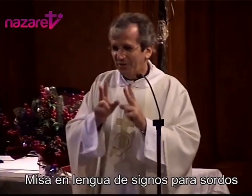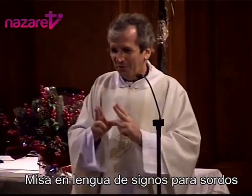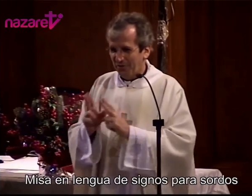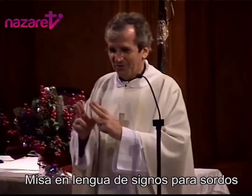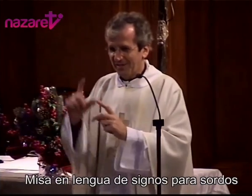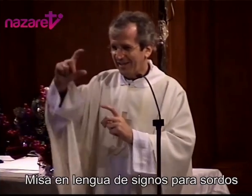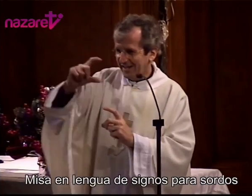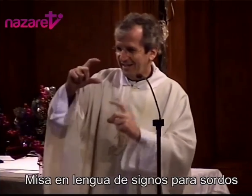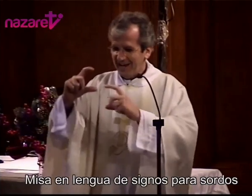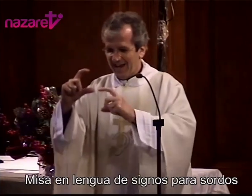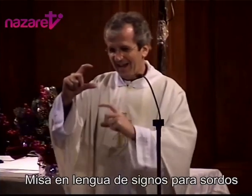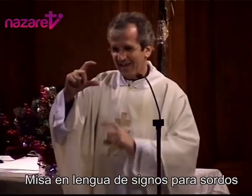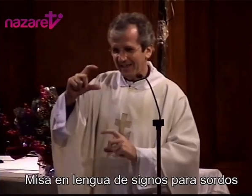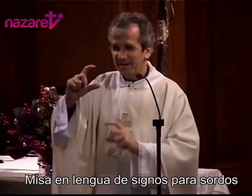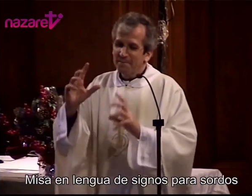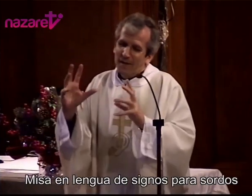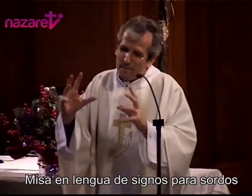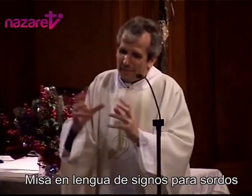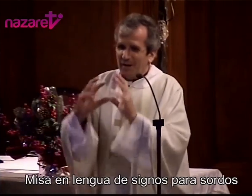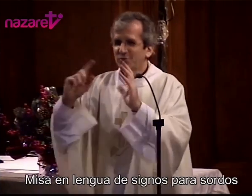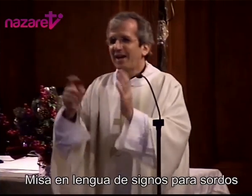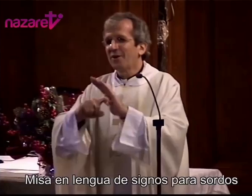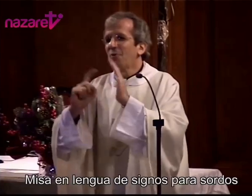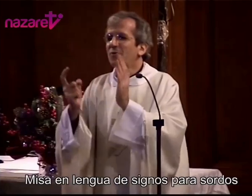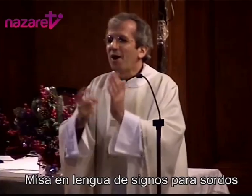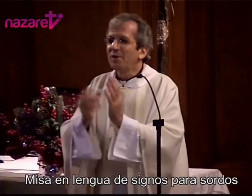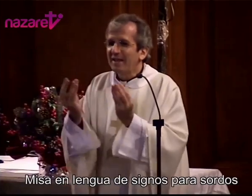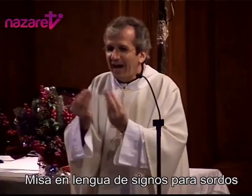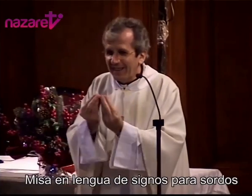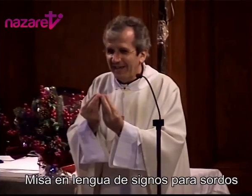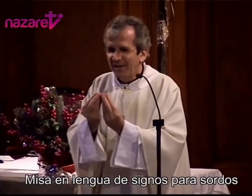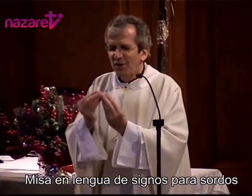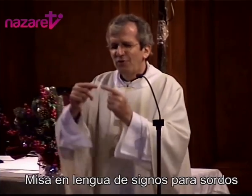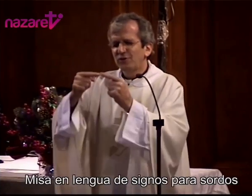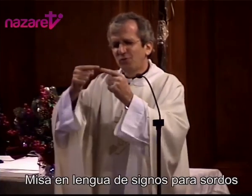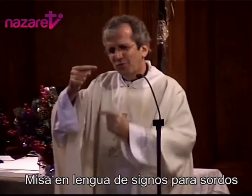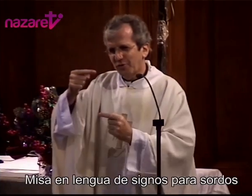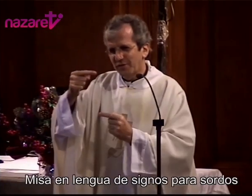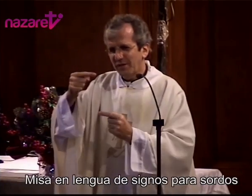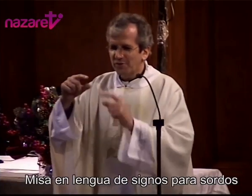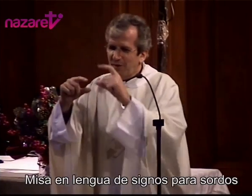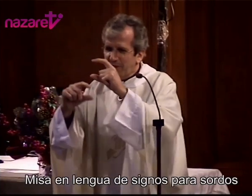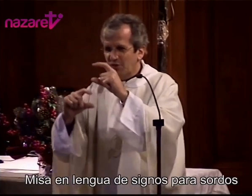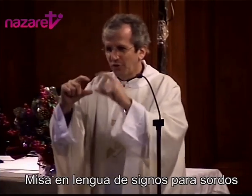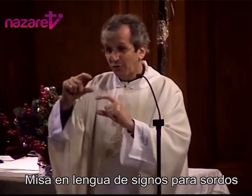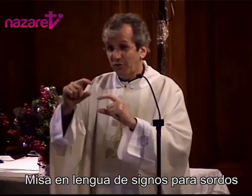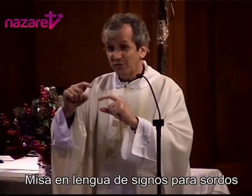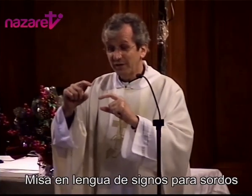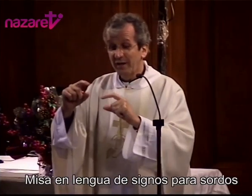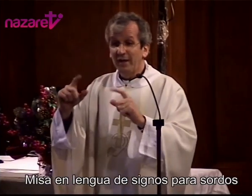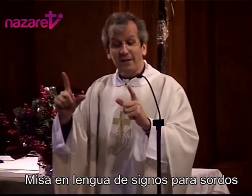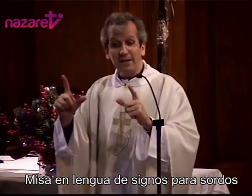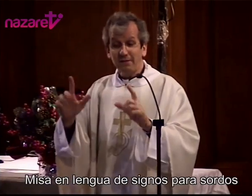de trozos que se añaden para buscar una unidad. No es un trozo seguido, sino a veces son